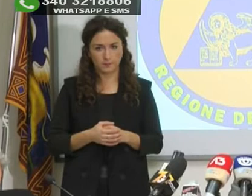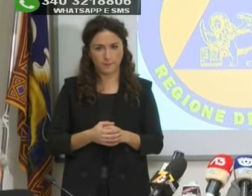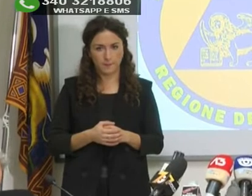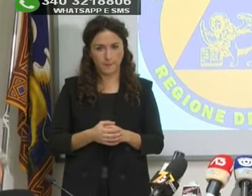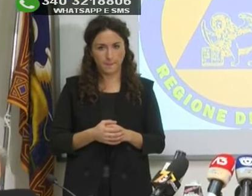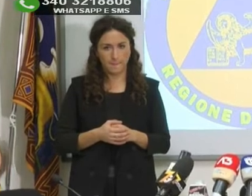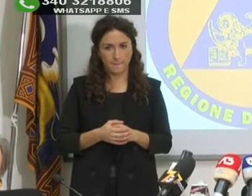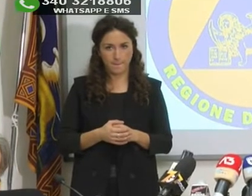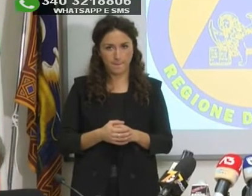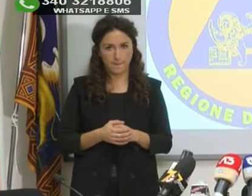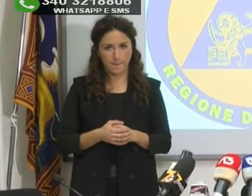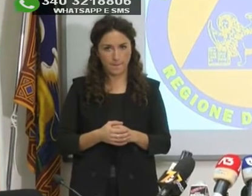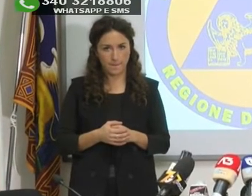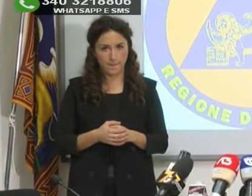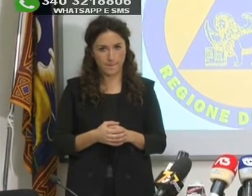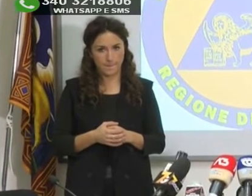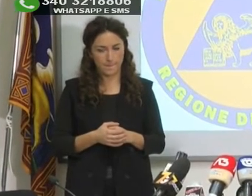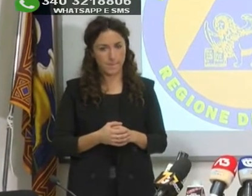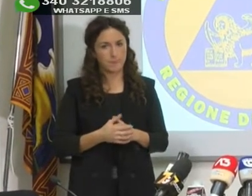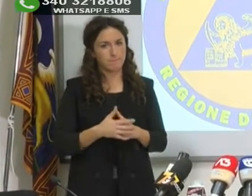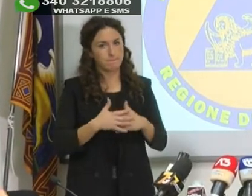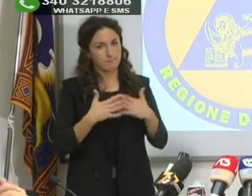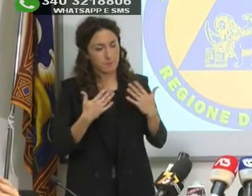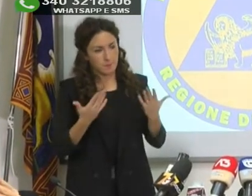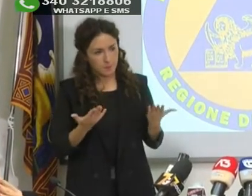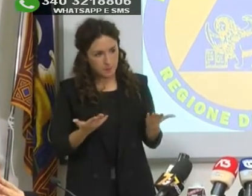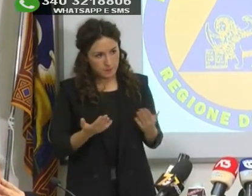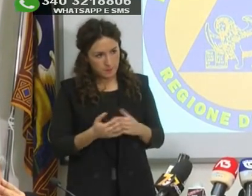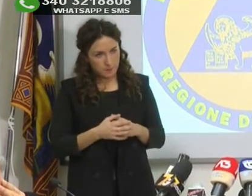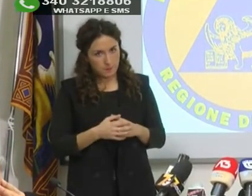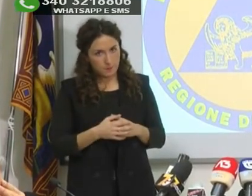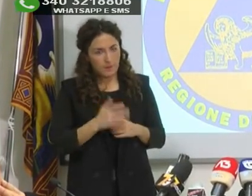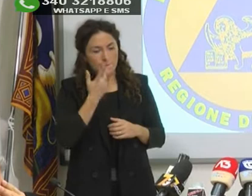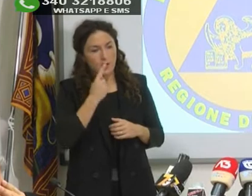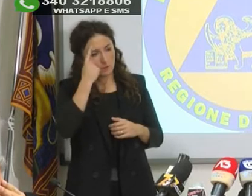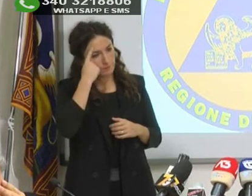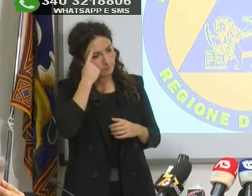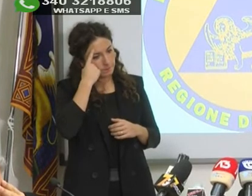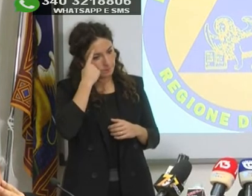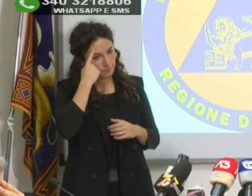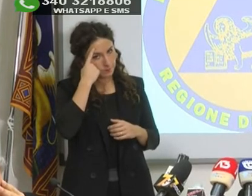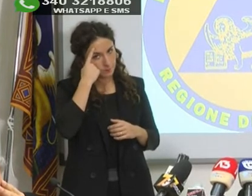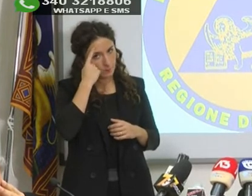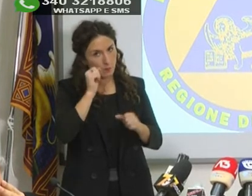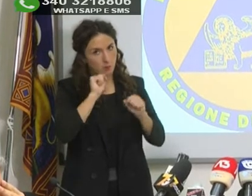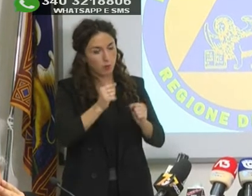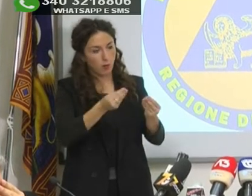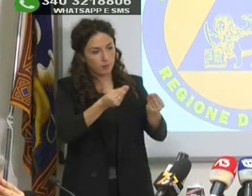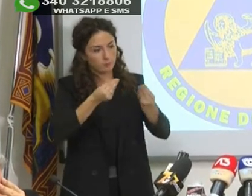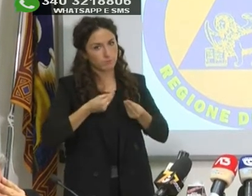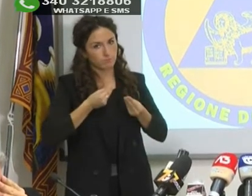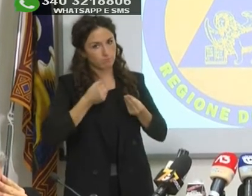tre indicatori. Sì, assessore, io... volevo sapere se ci può dare il